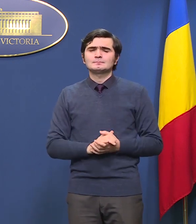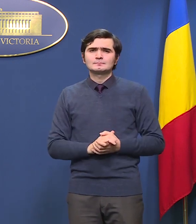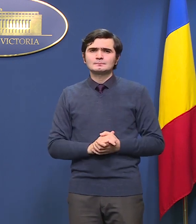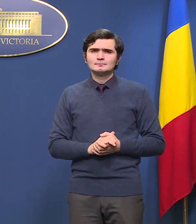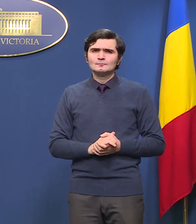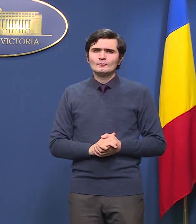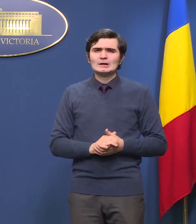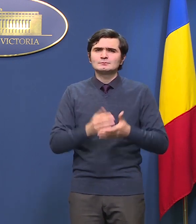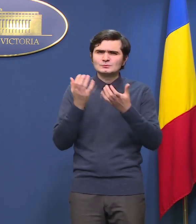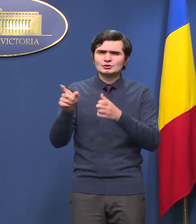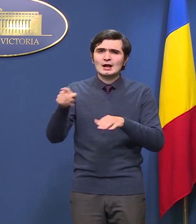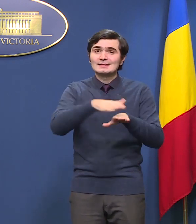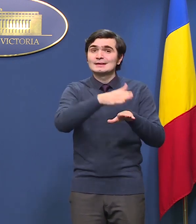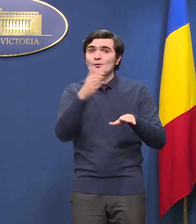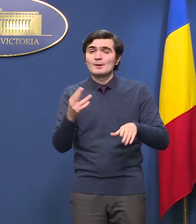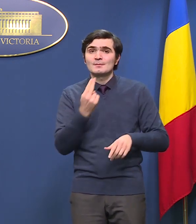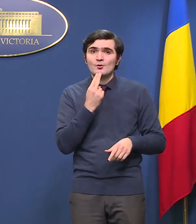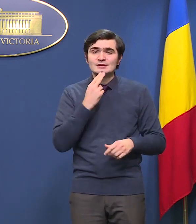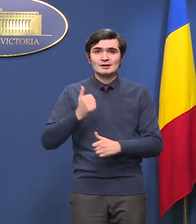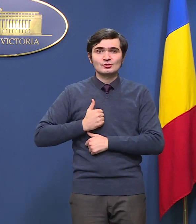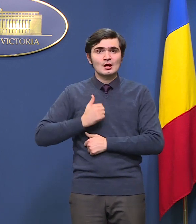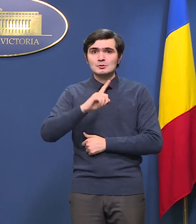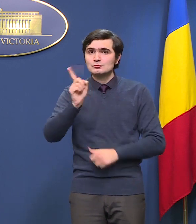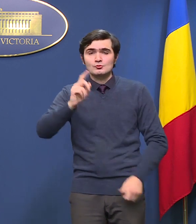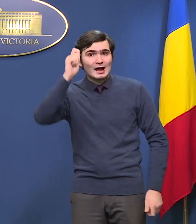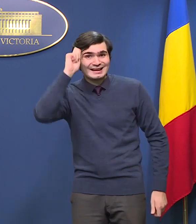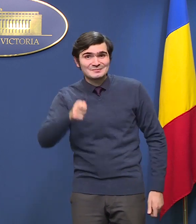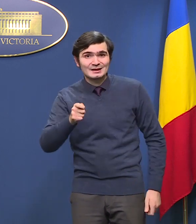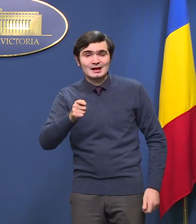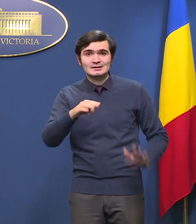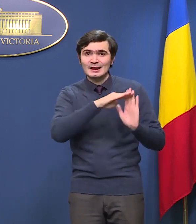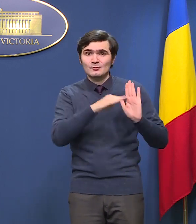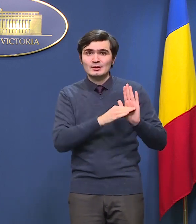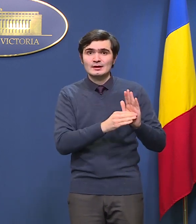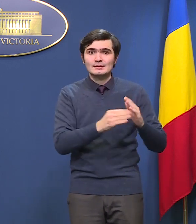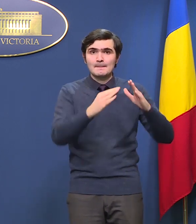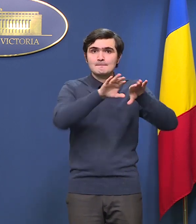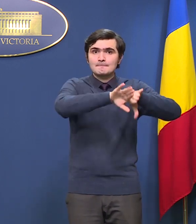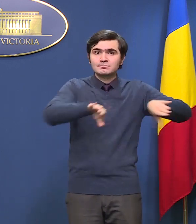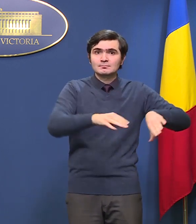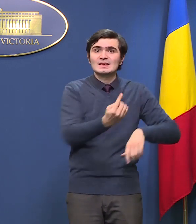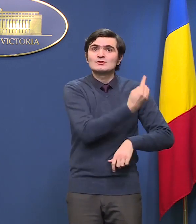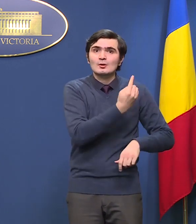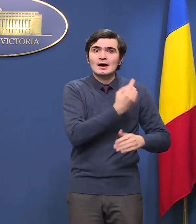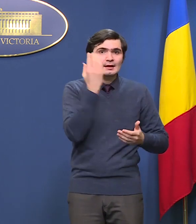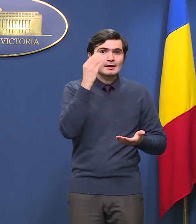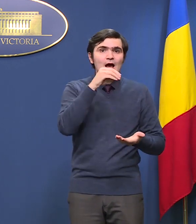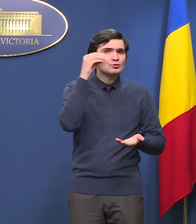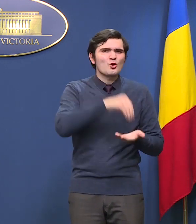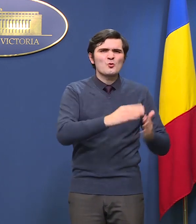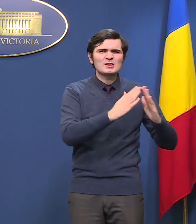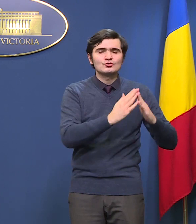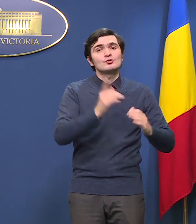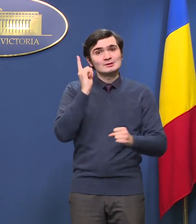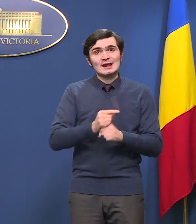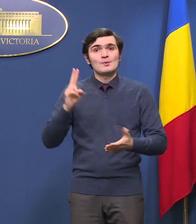ceea ce a identificat poliția și jandarmeria, n-au respectat izolarea la domiciliu. Aici trebuie aplicată cu severitate